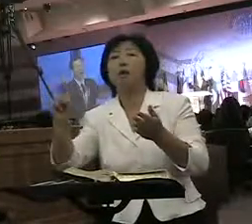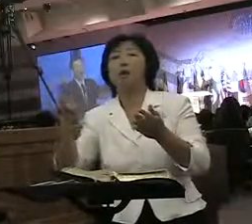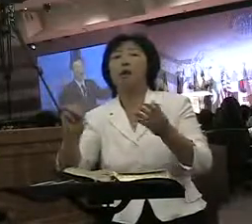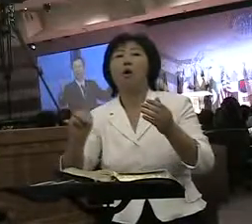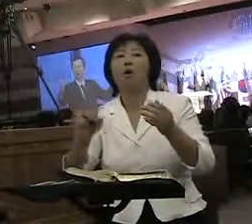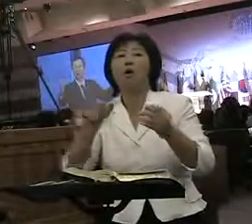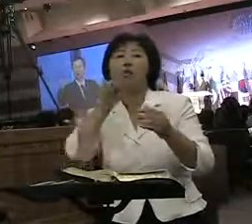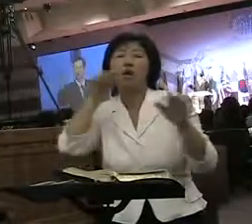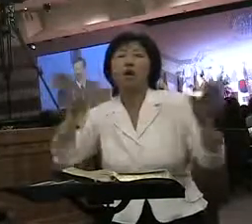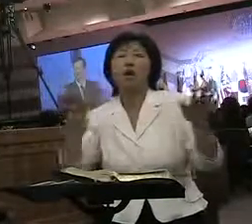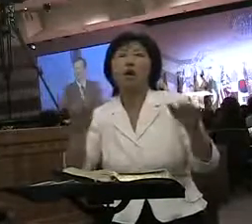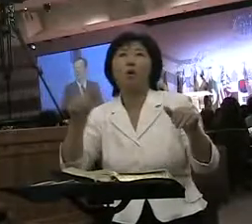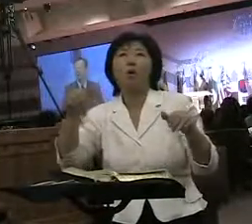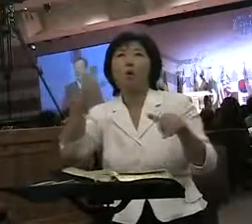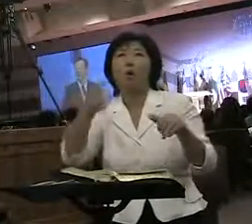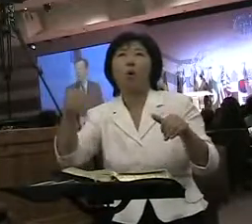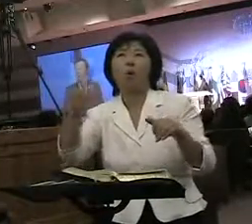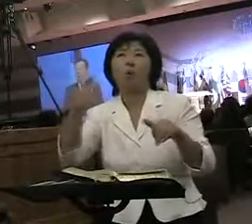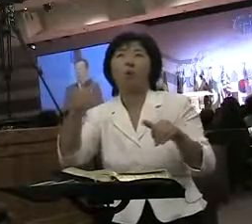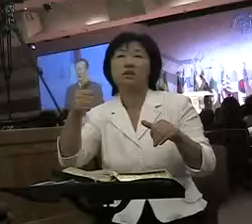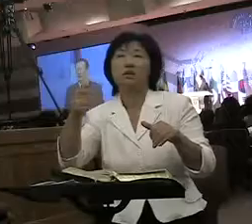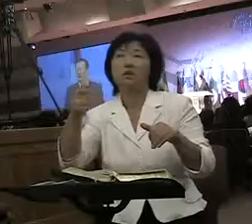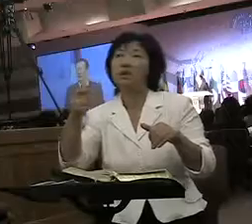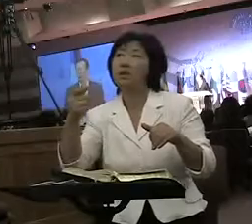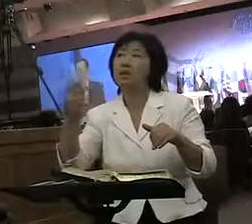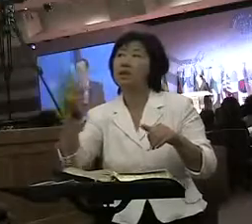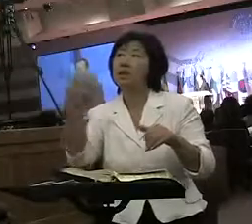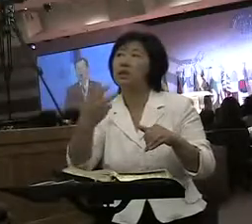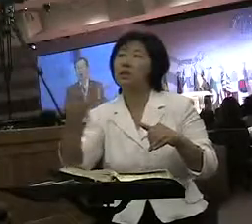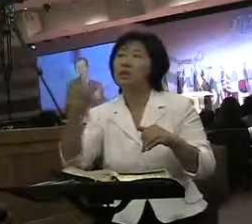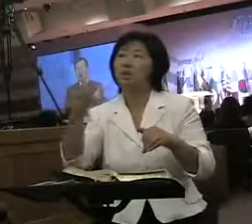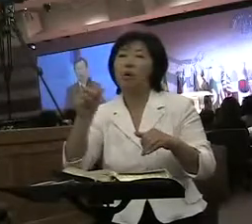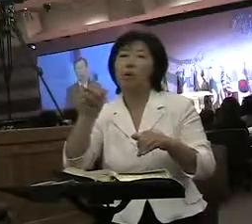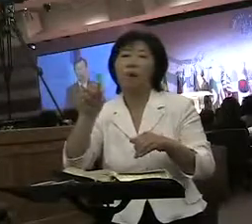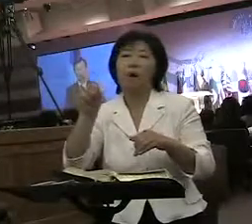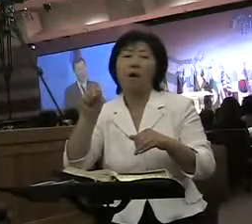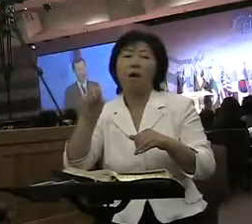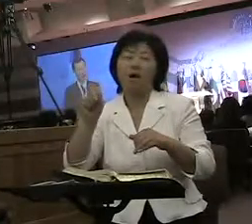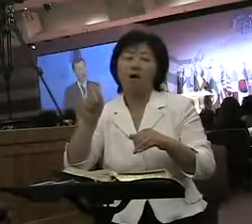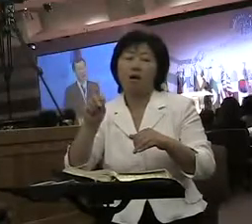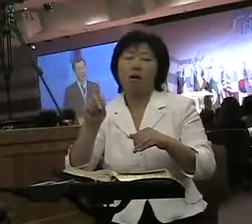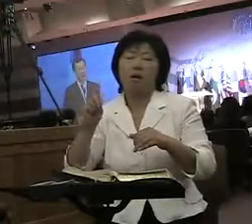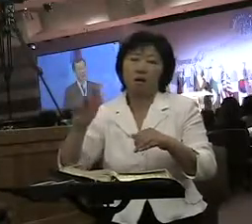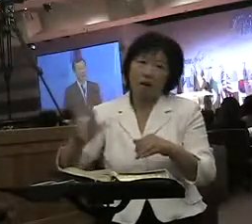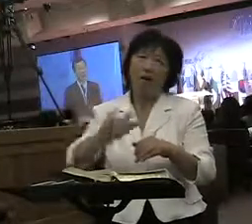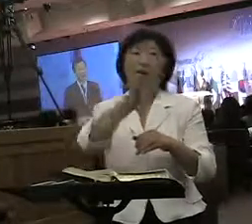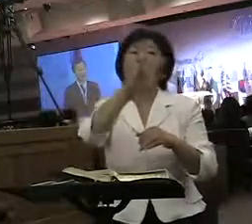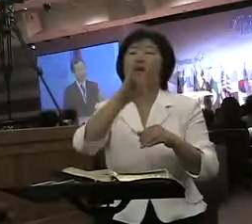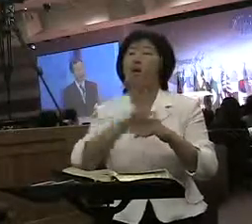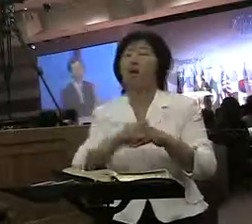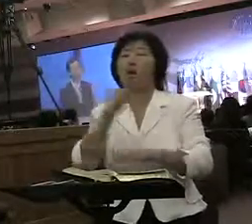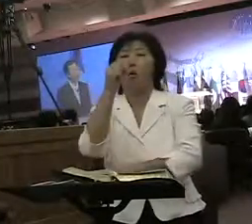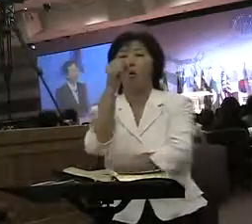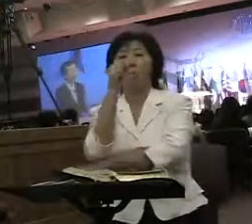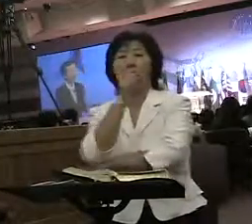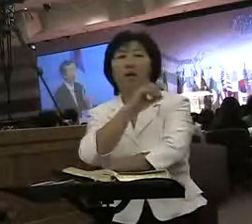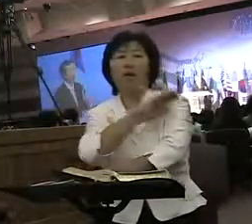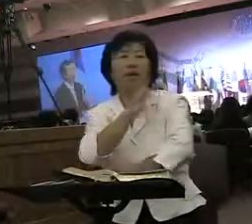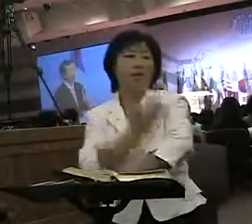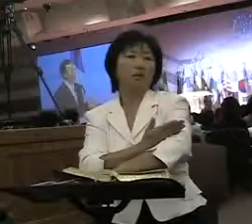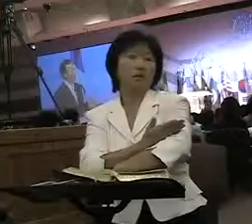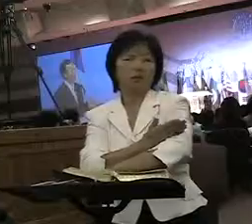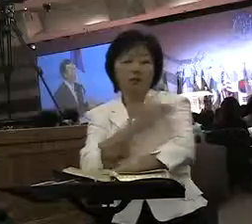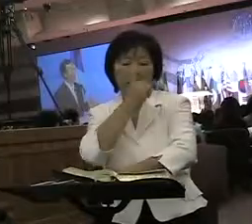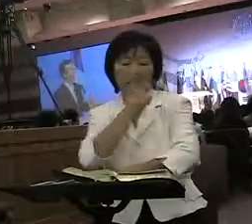5,000마일, 7,000마일, 10,000마일을 나른다고 합니다. 놀랍죠? 본능의 능력입니다. 근데 그 본능이라는 것은